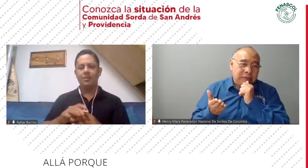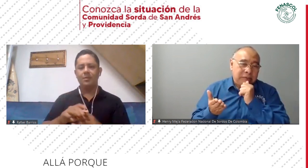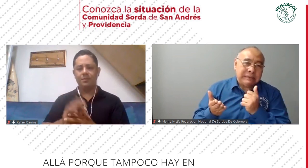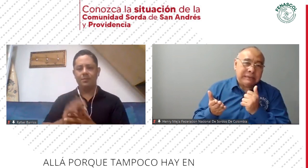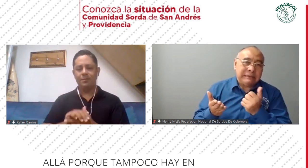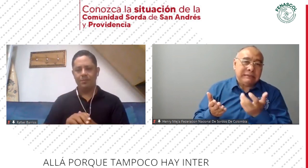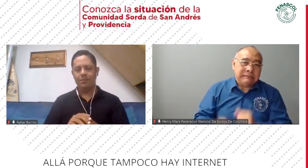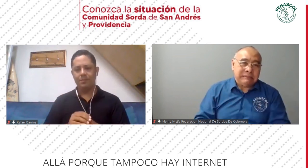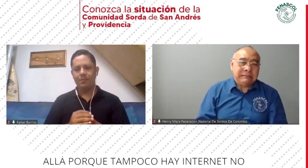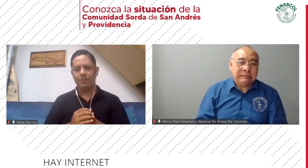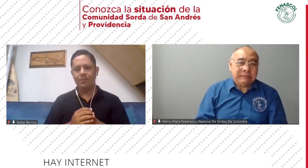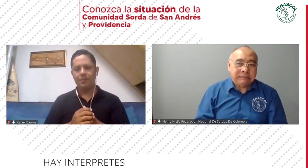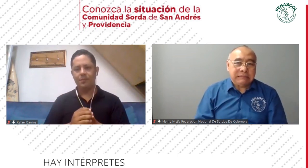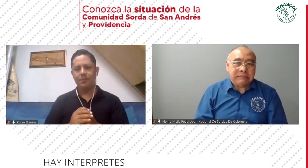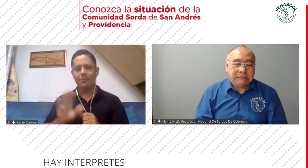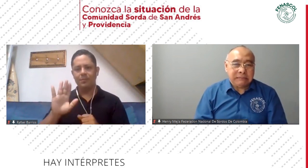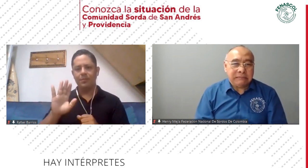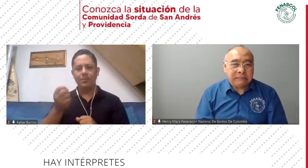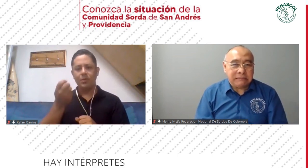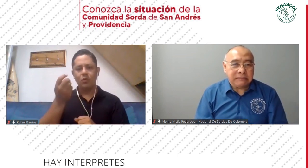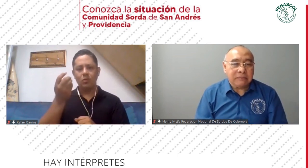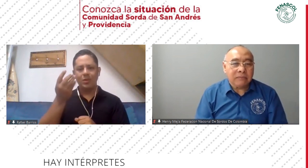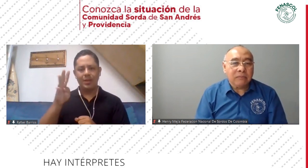hay intérpretes no hay intérpretes